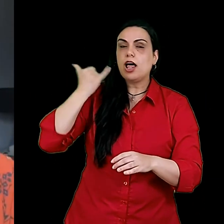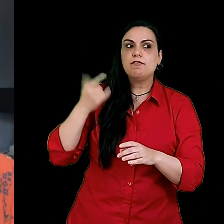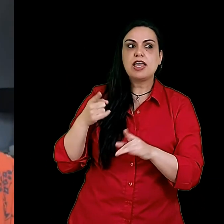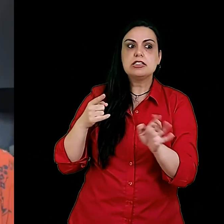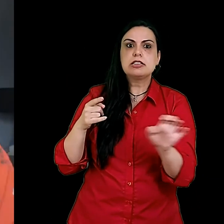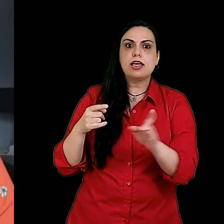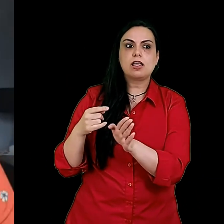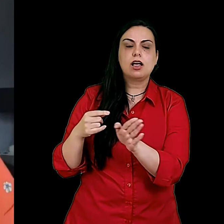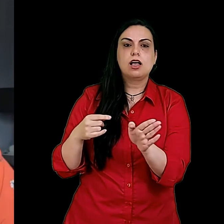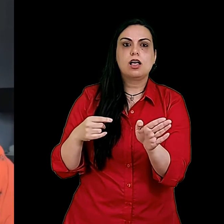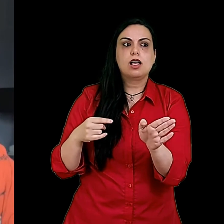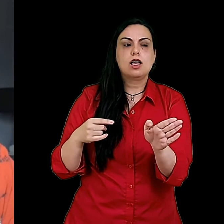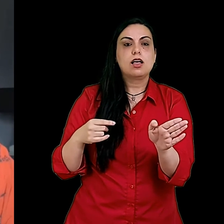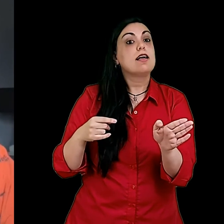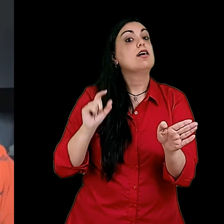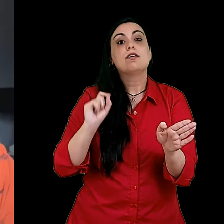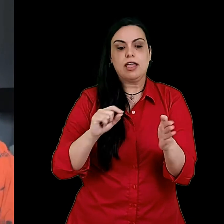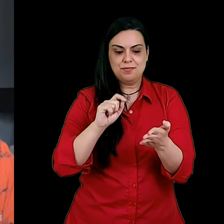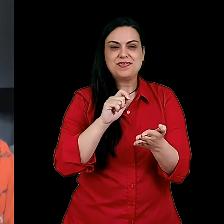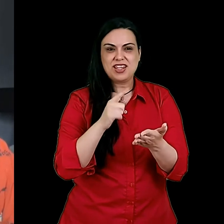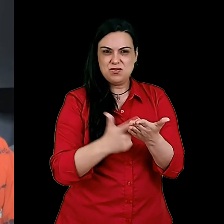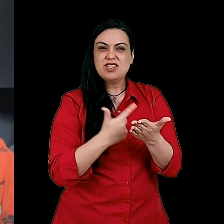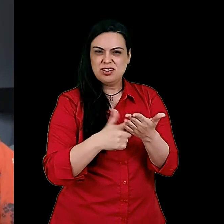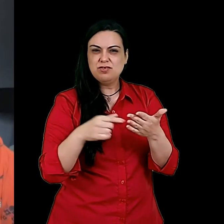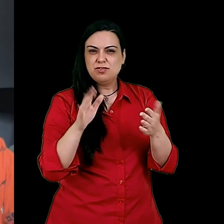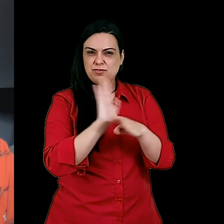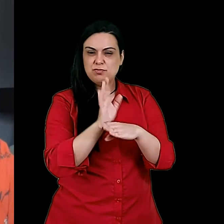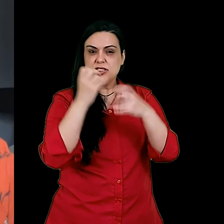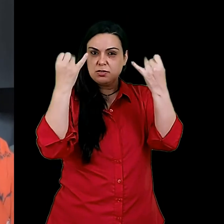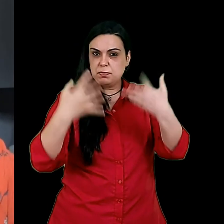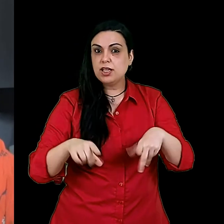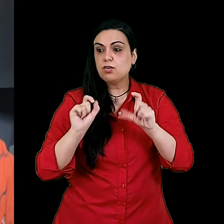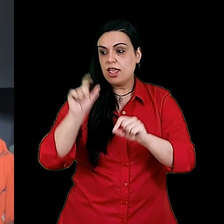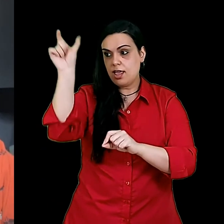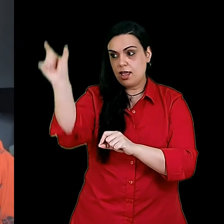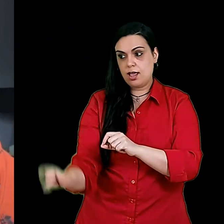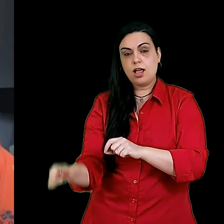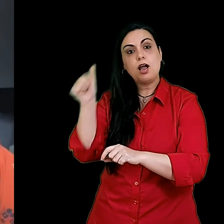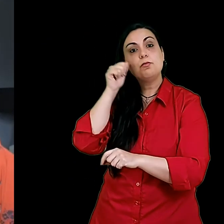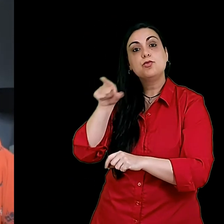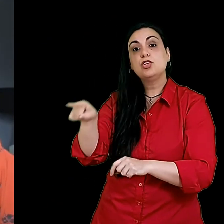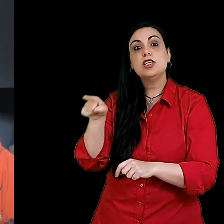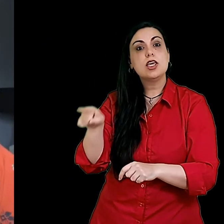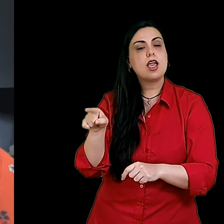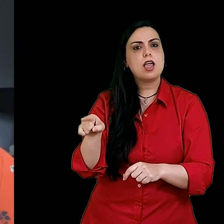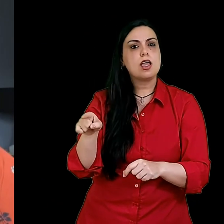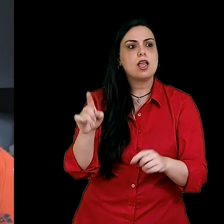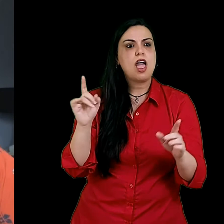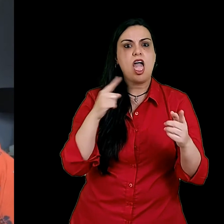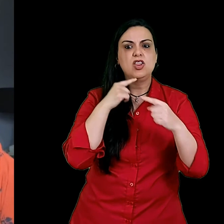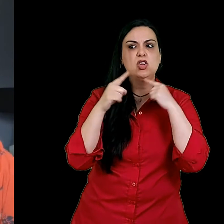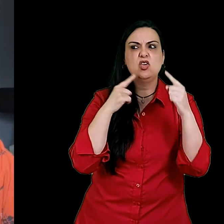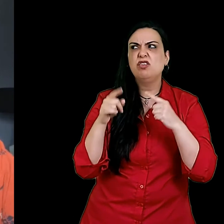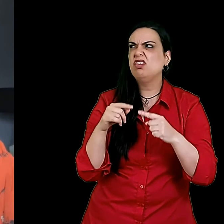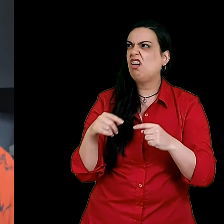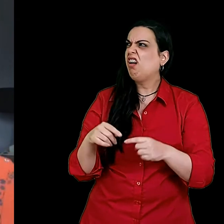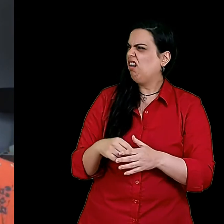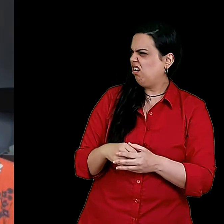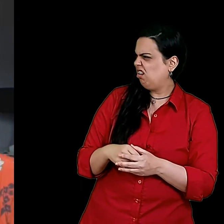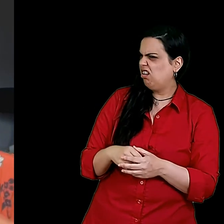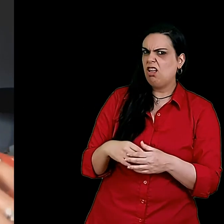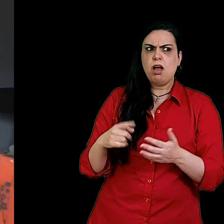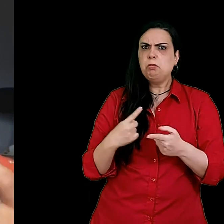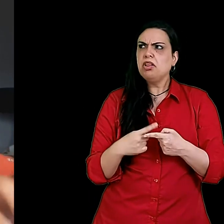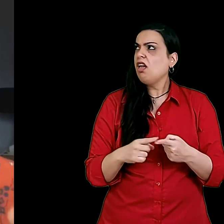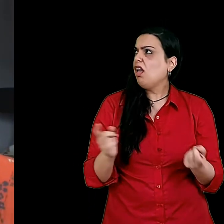de Deus. Ele dizia, vira para a esquerda. E aí na biografia dela vai tratar que uma das filosofias de vida da Harriet é que ela